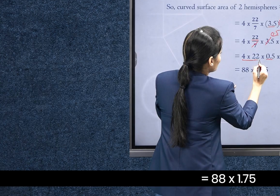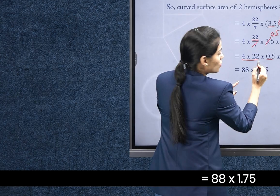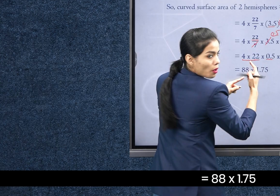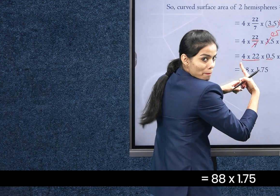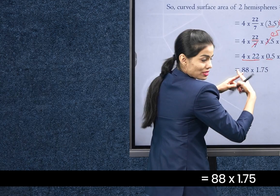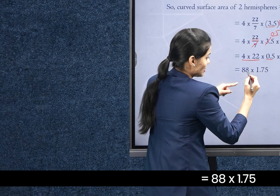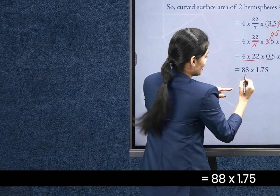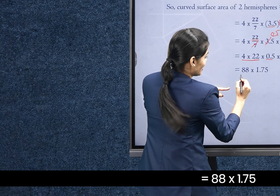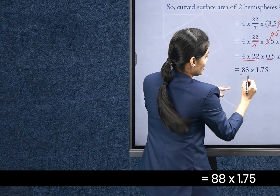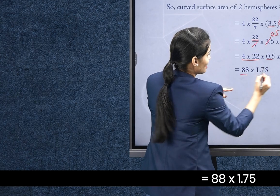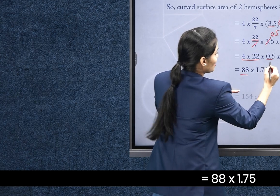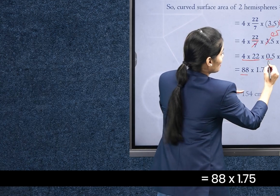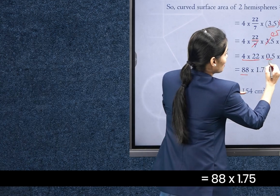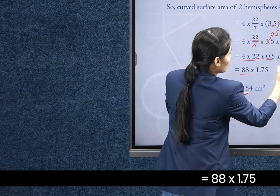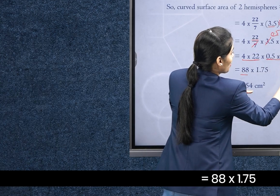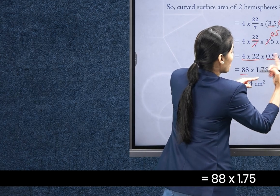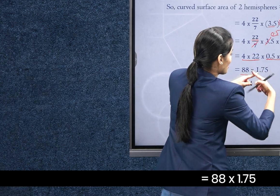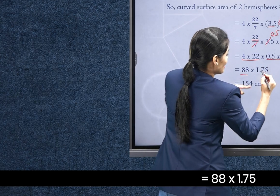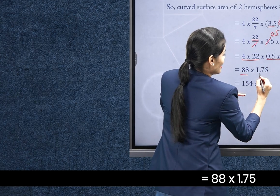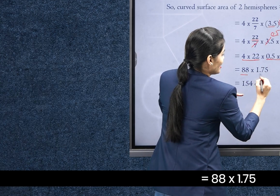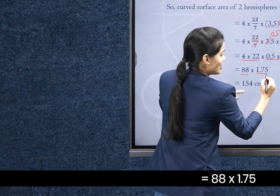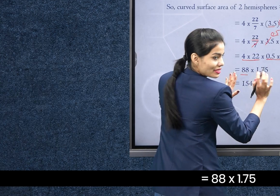बरोबर 88 गुणिले 1.75.